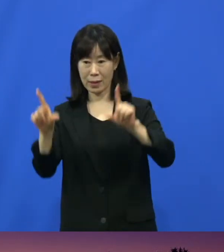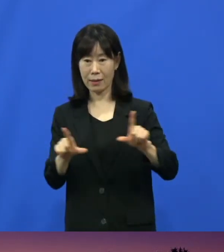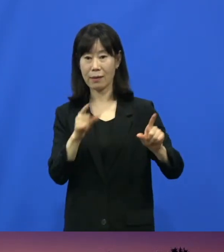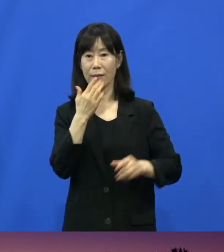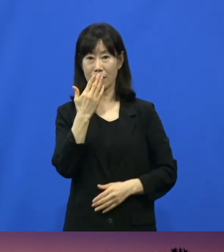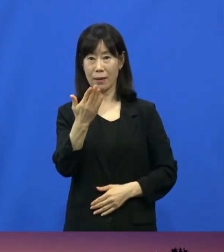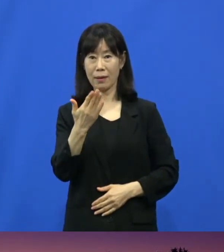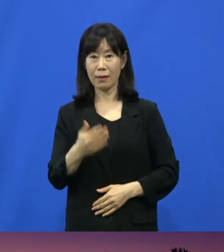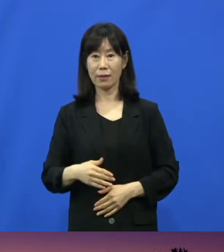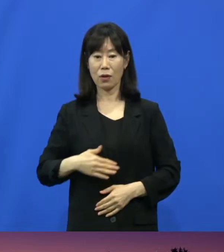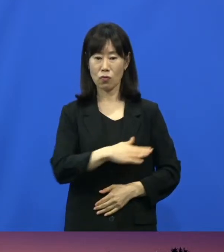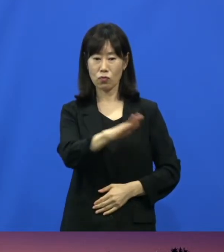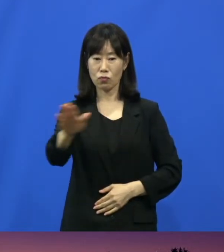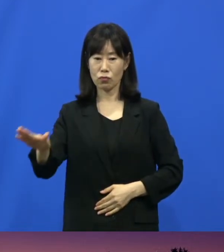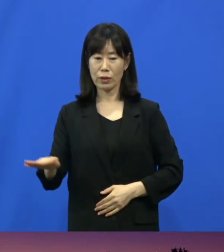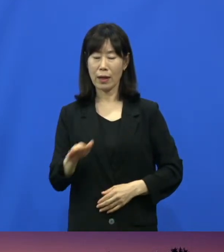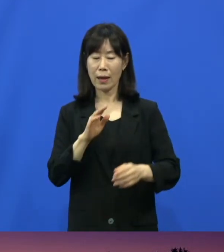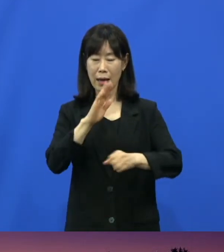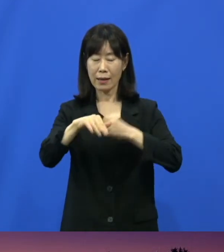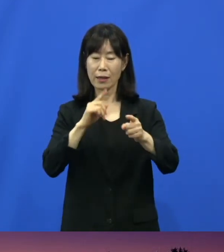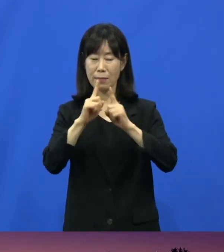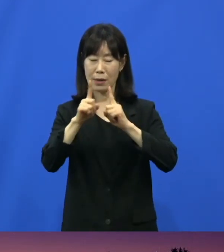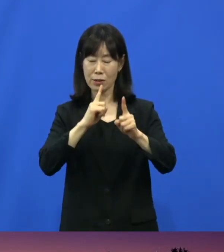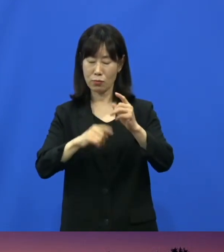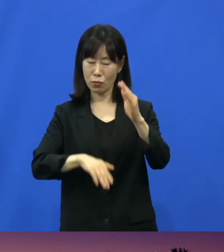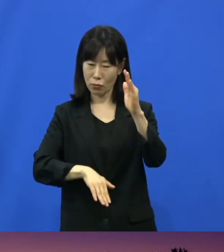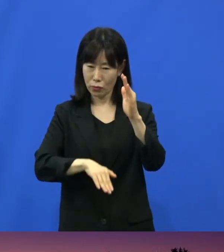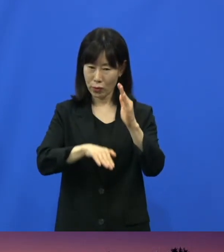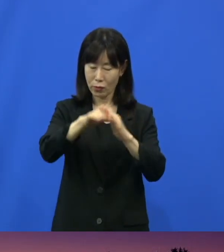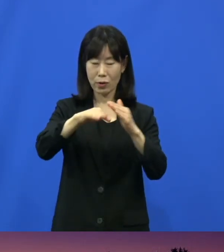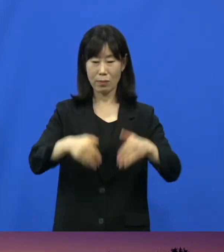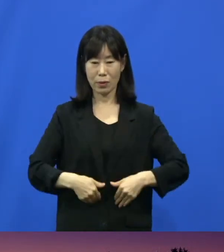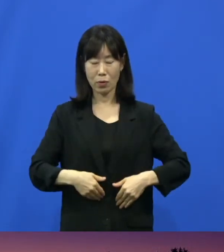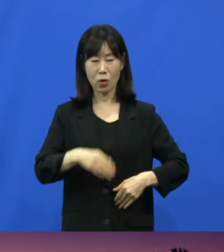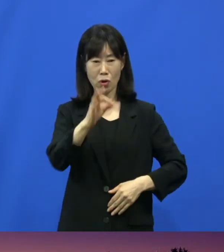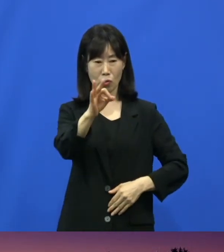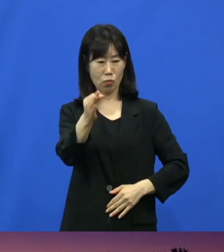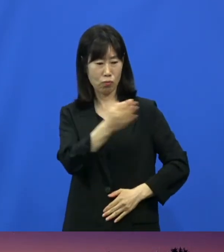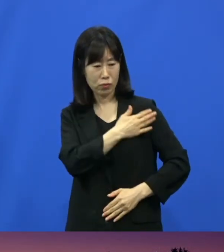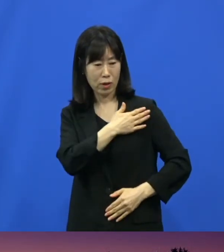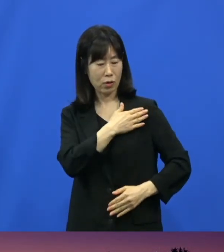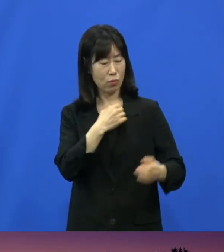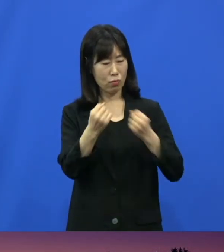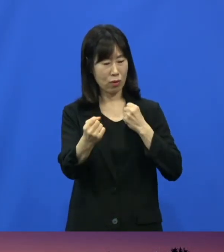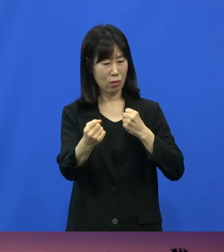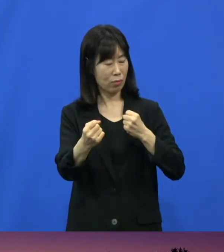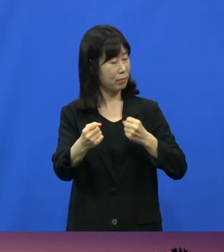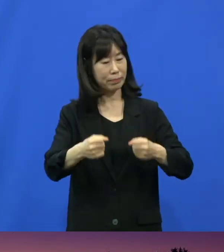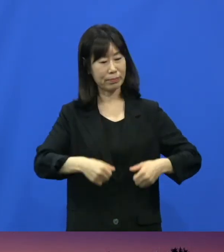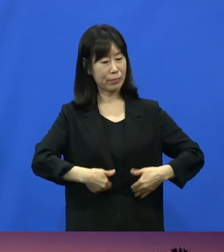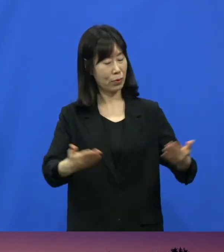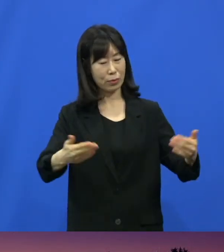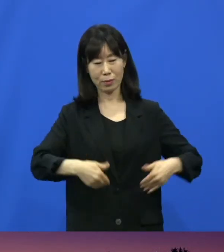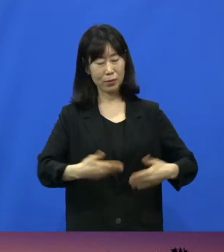우리가 말씀이 채워져야 돼요. 돈 아무리 있어도 소용없어요. 말씀이 채워져야 돼요.